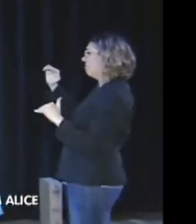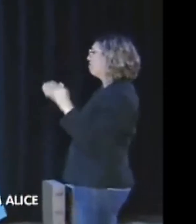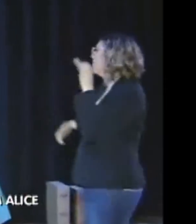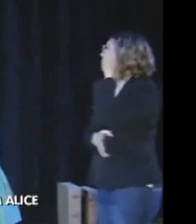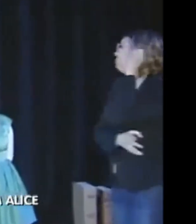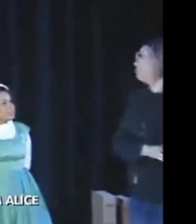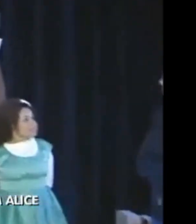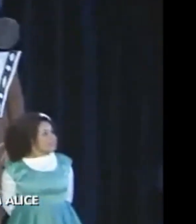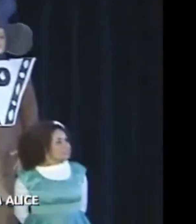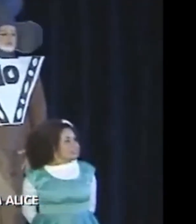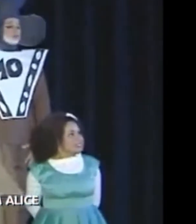só um detalhe.